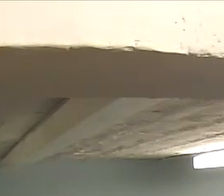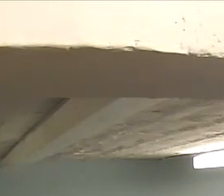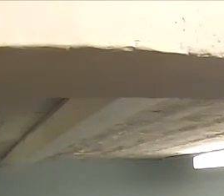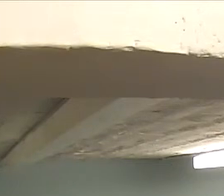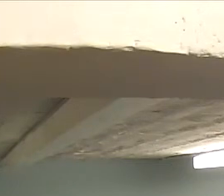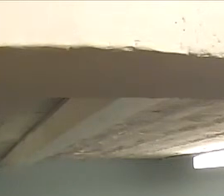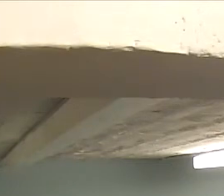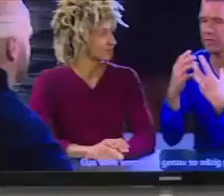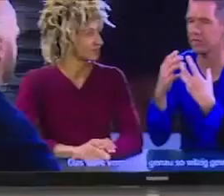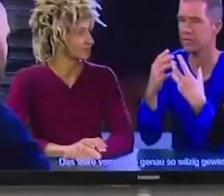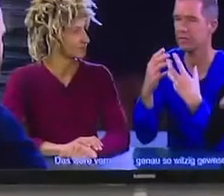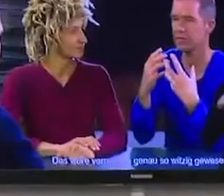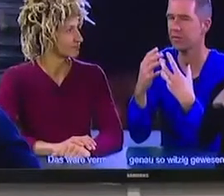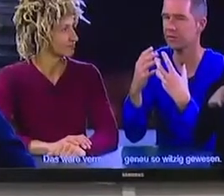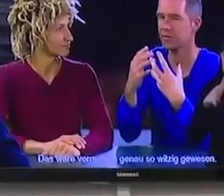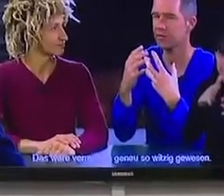seine Erfahrungen live talken.